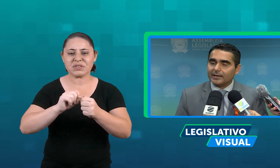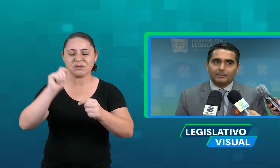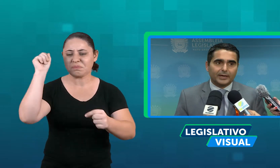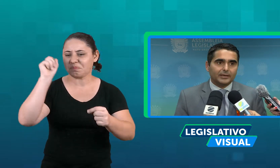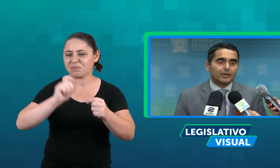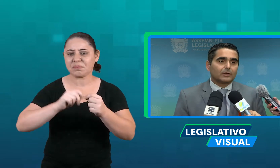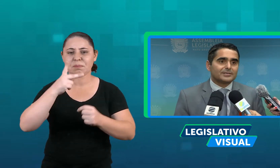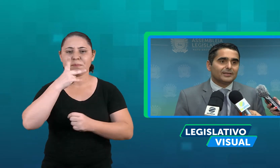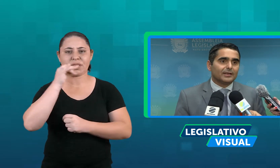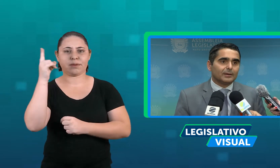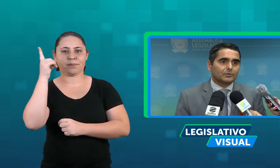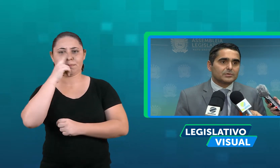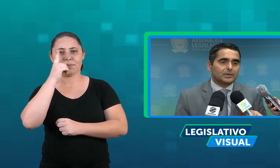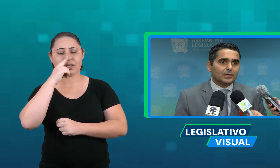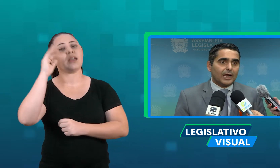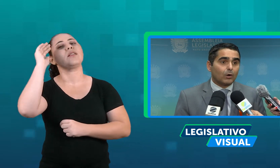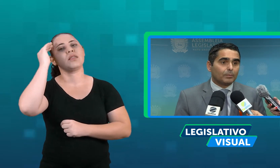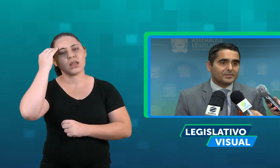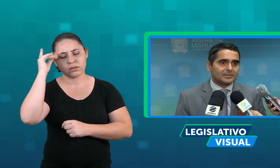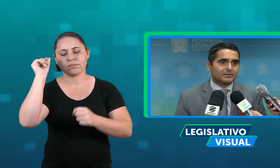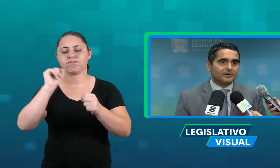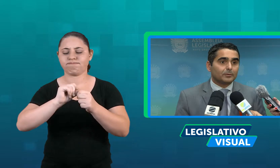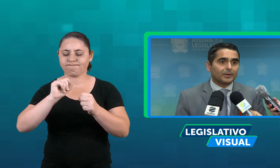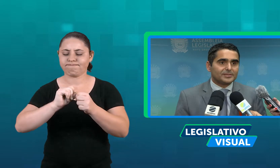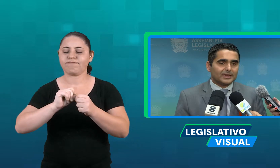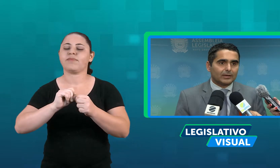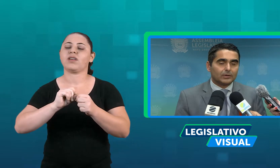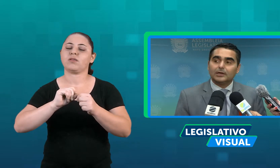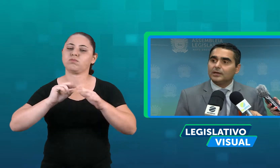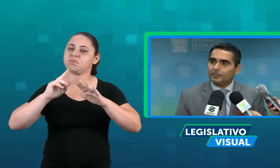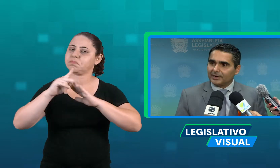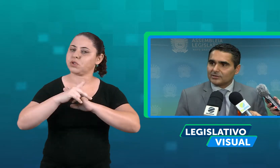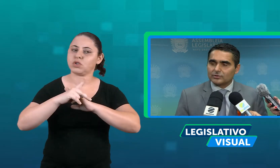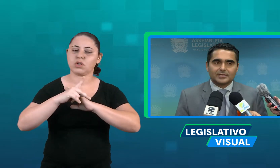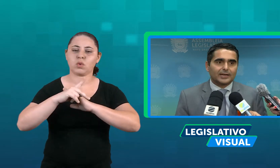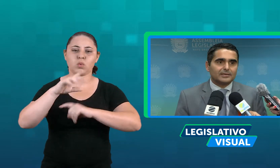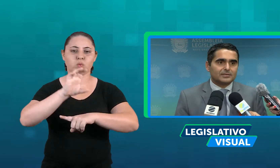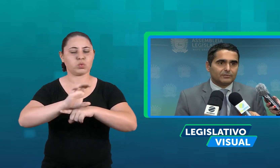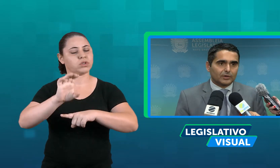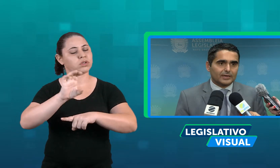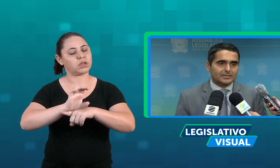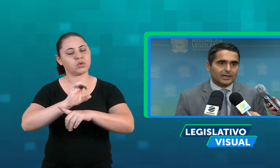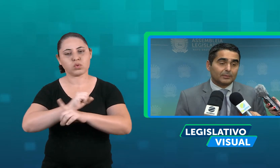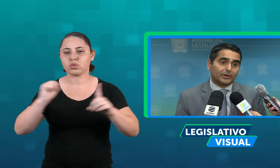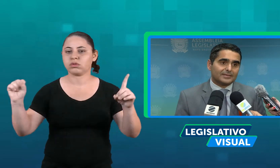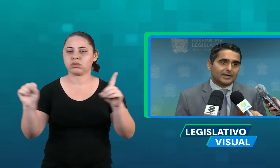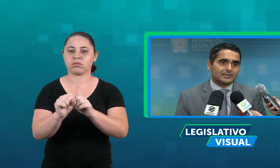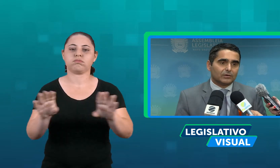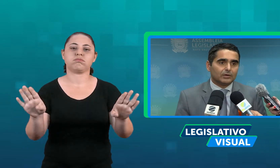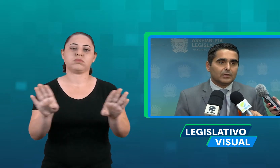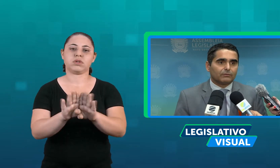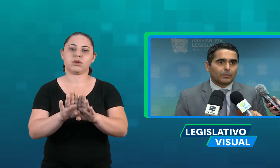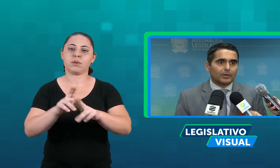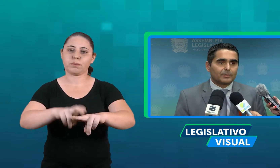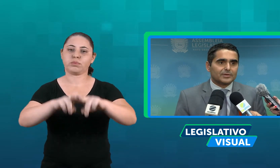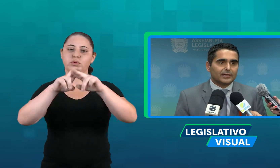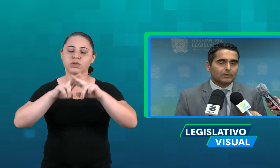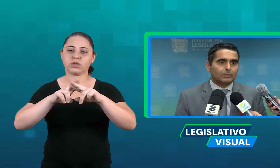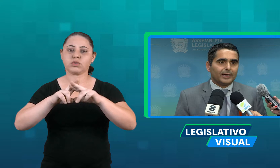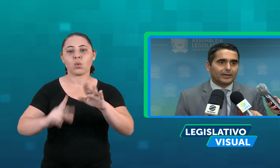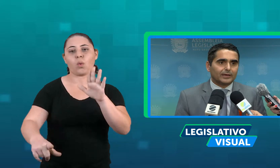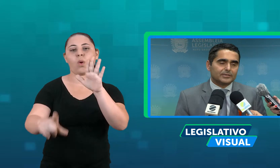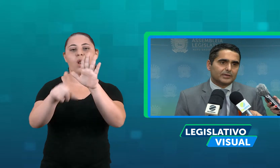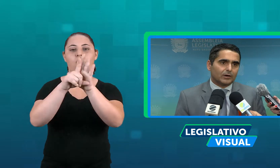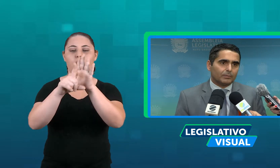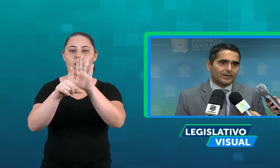por pai e mãe, nós entendemos que algo precisa ser feito pelo Estado e pela sociedade civil organizada. Por essa razão, formulamos a lei